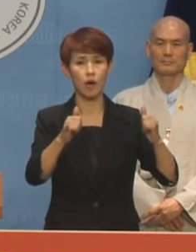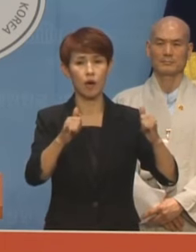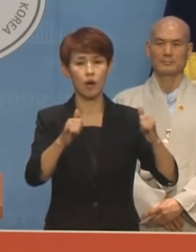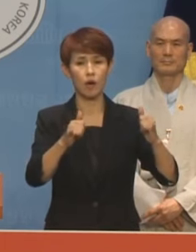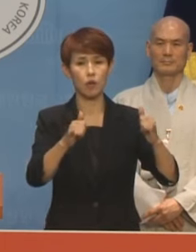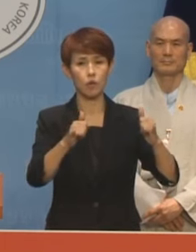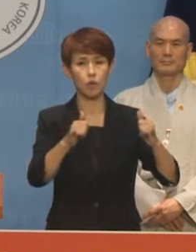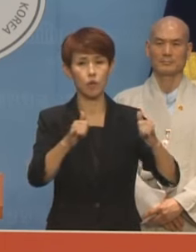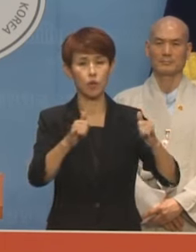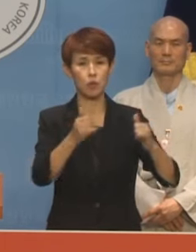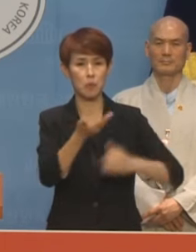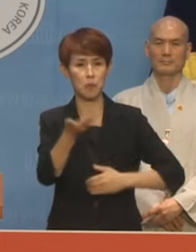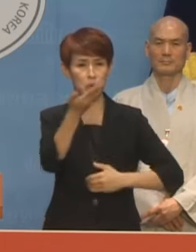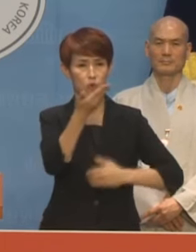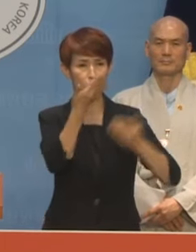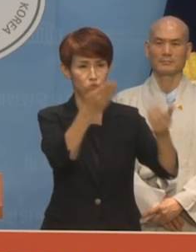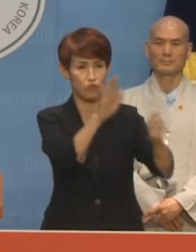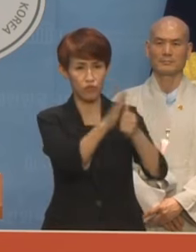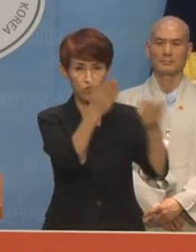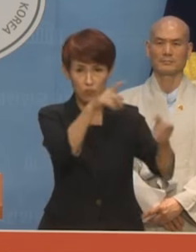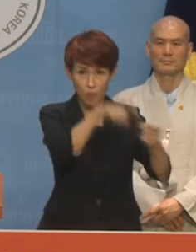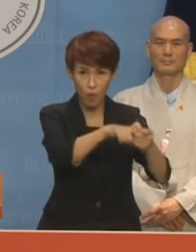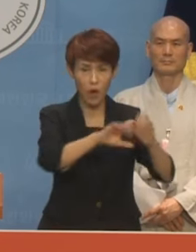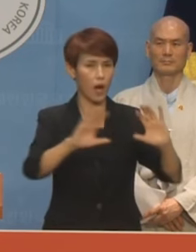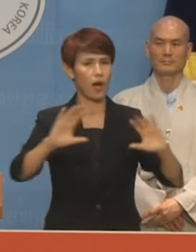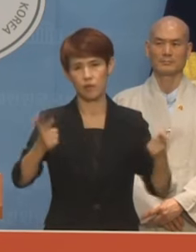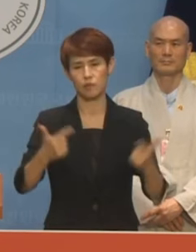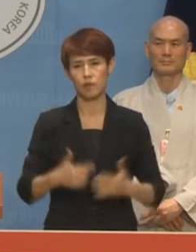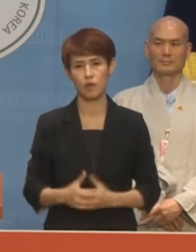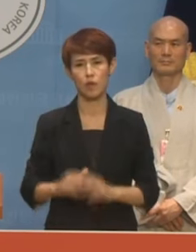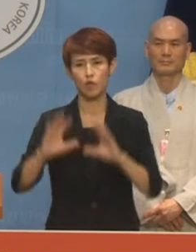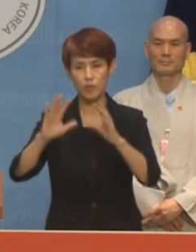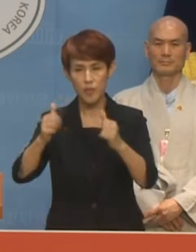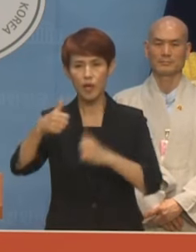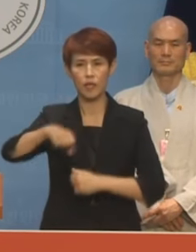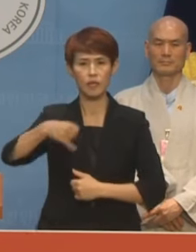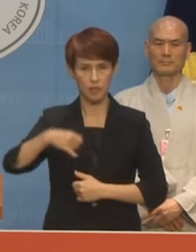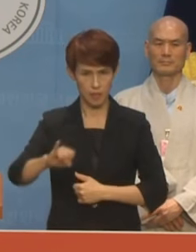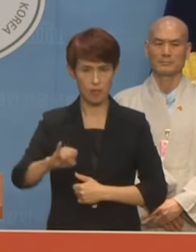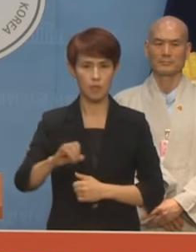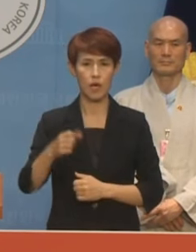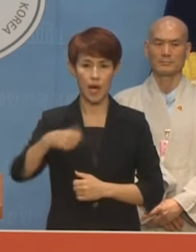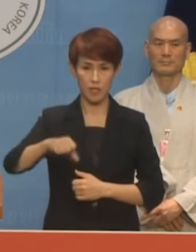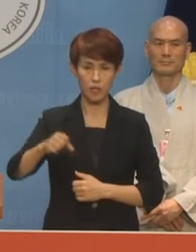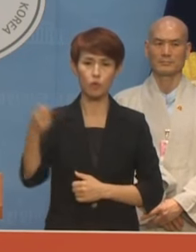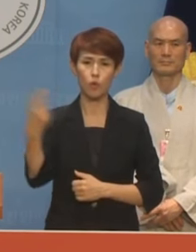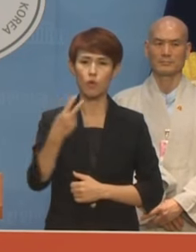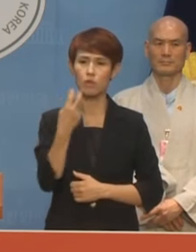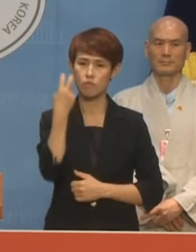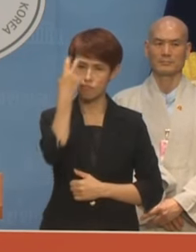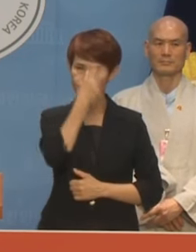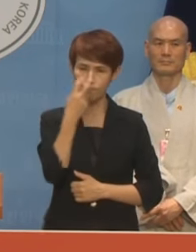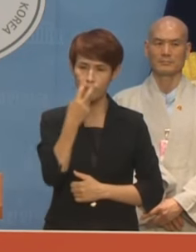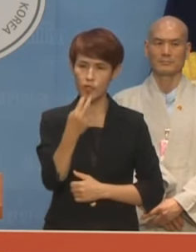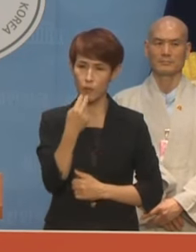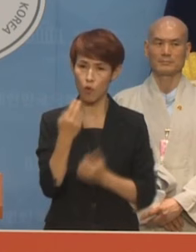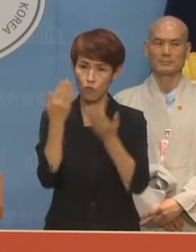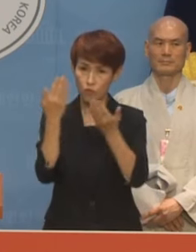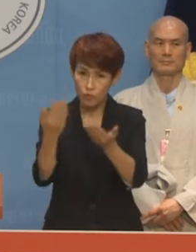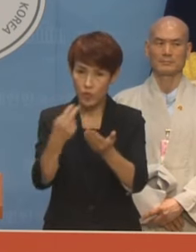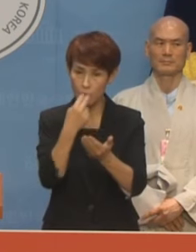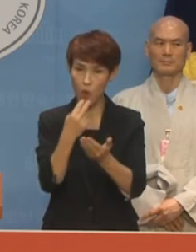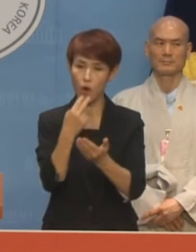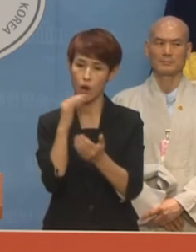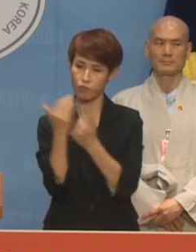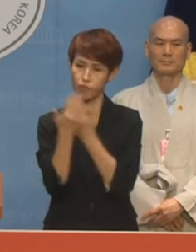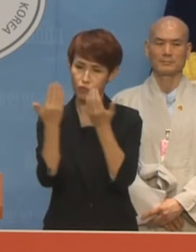장군의 출세 수단이 아니라 국민의 아들딸이며 국민의 생명과 안전을 지키는 국민의 군대이다.